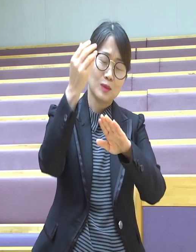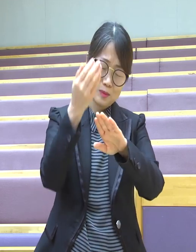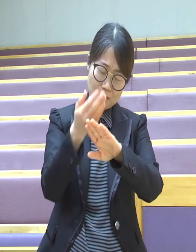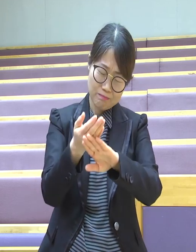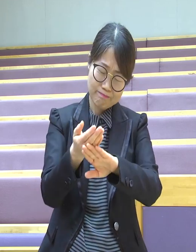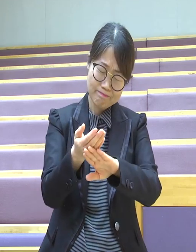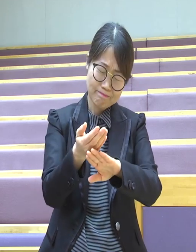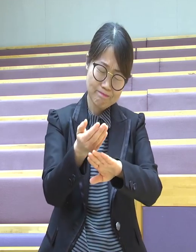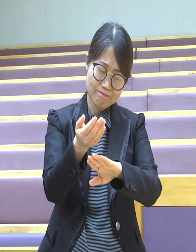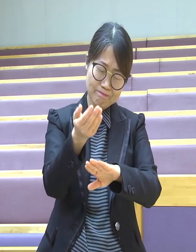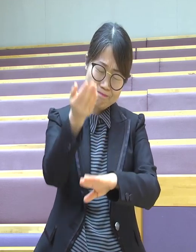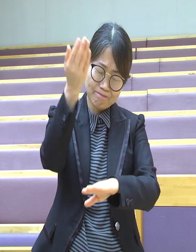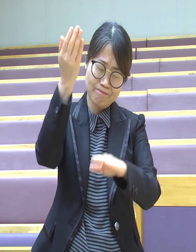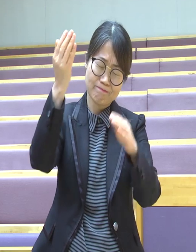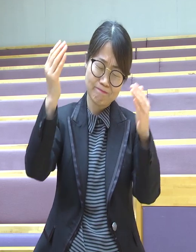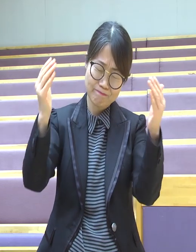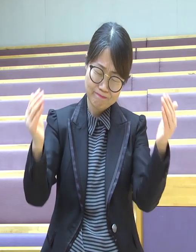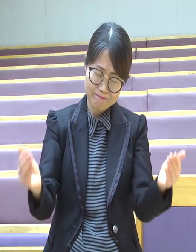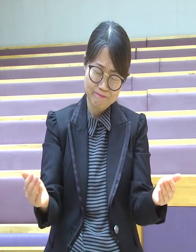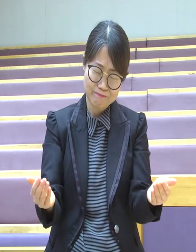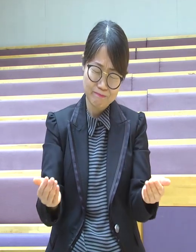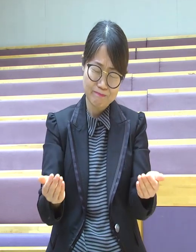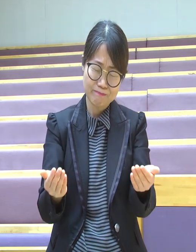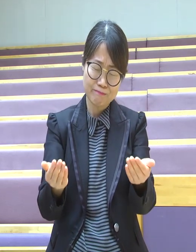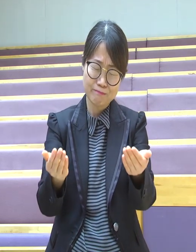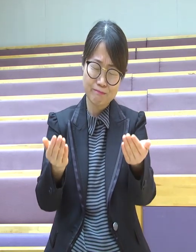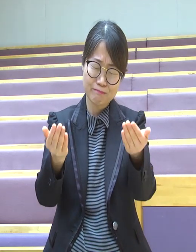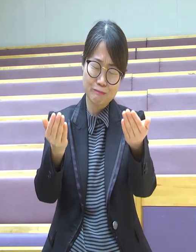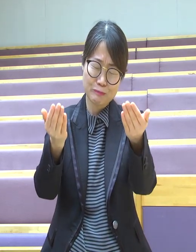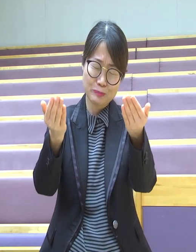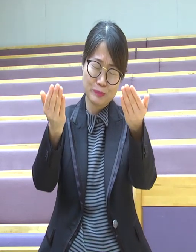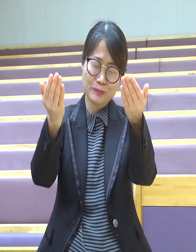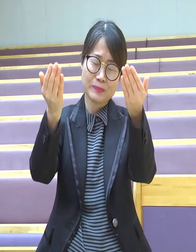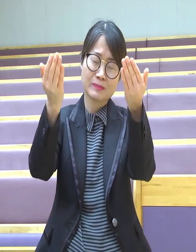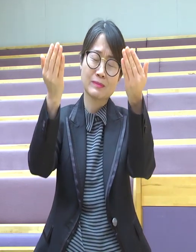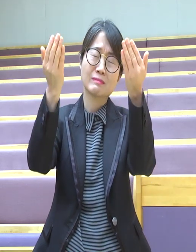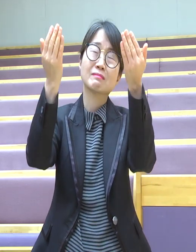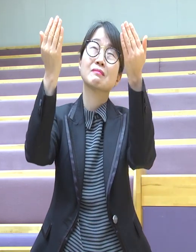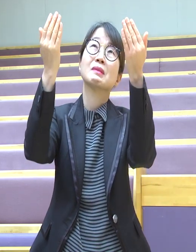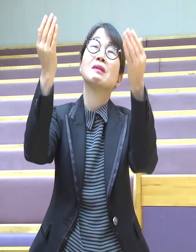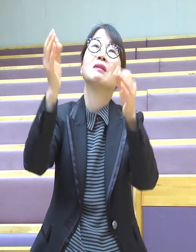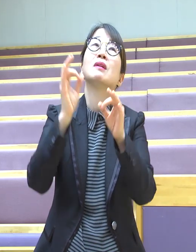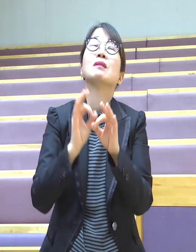내가 주를 높이고